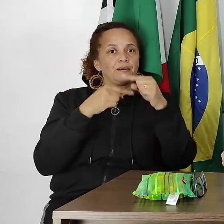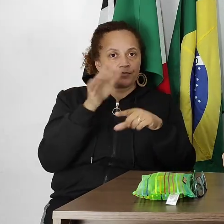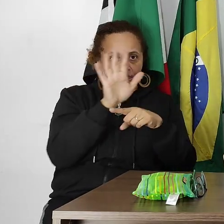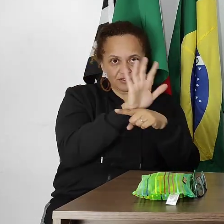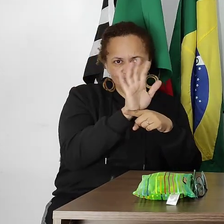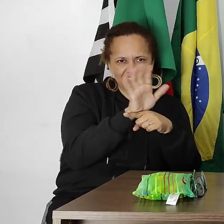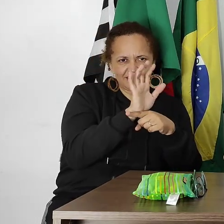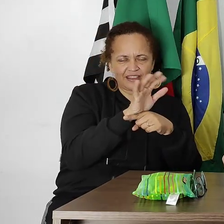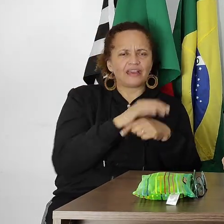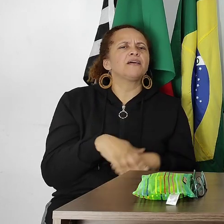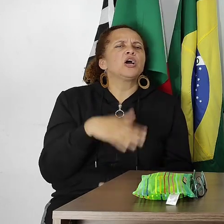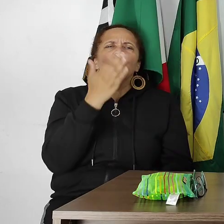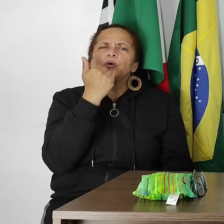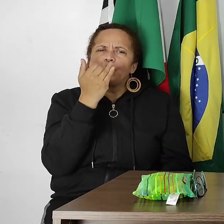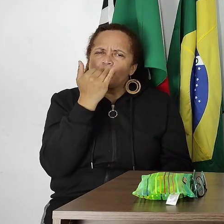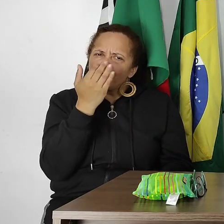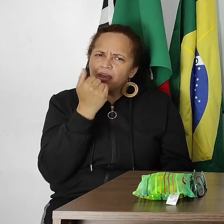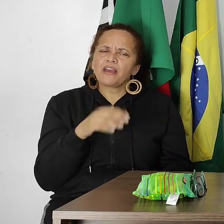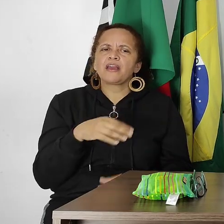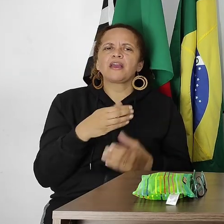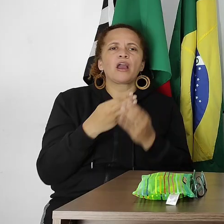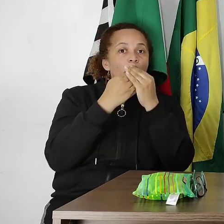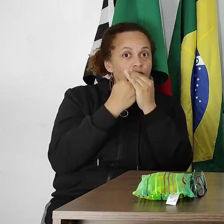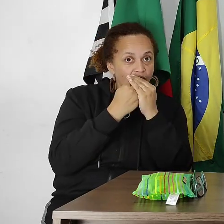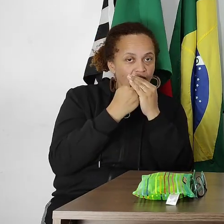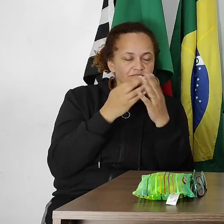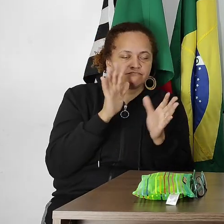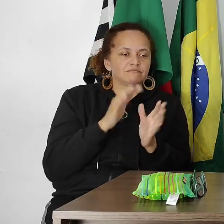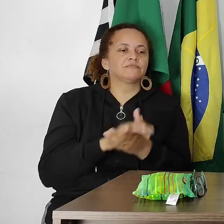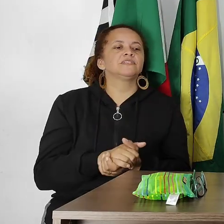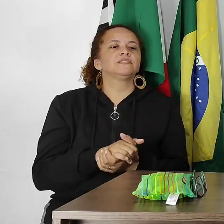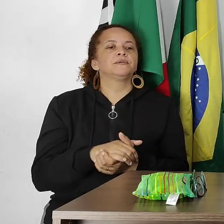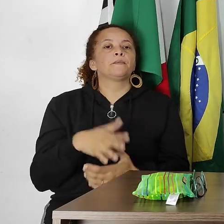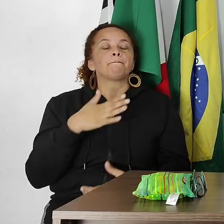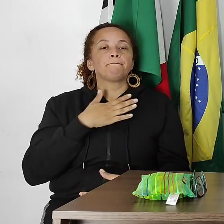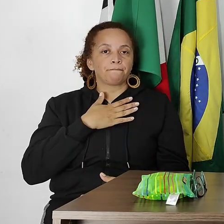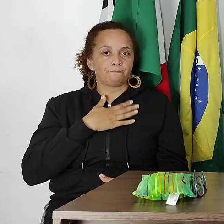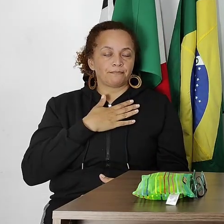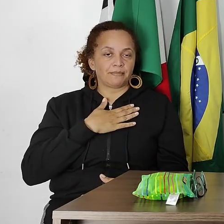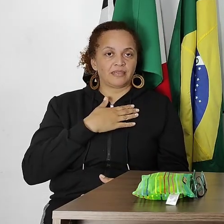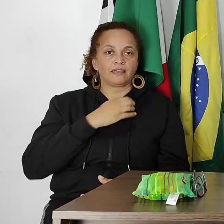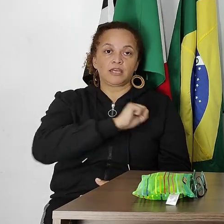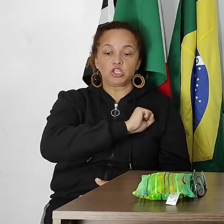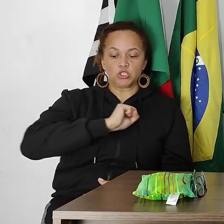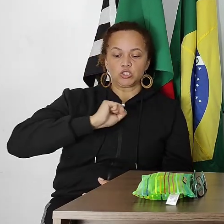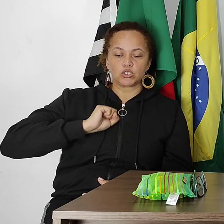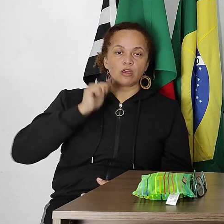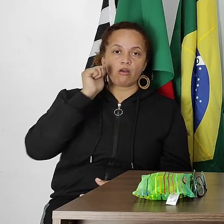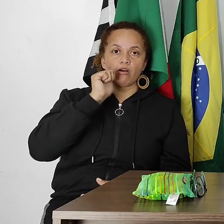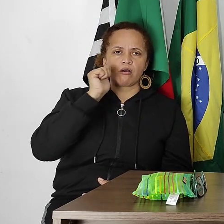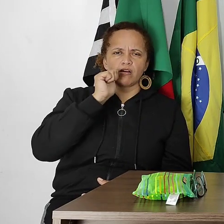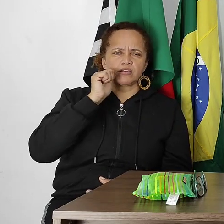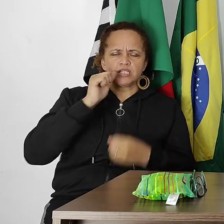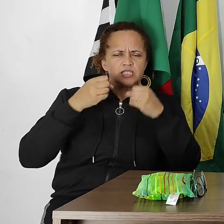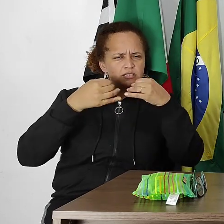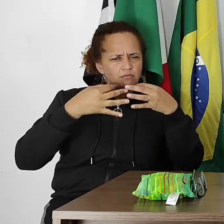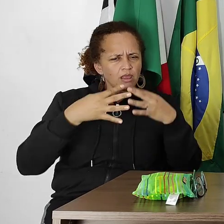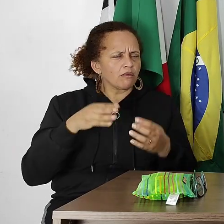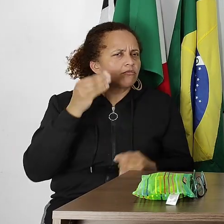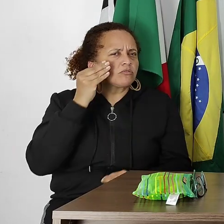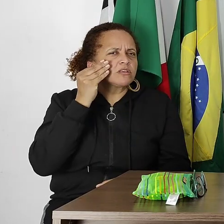foi comer um lanchinho do normal. E nisso, minha sogra começou a contar um testemunho dela, Que ela